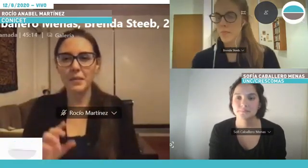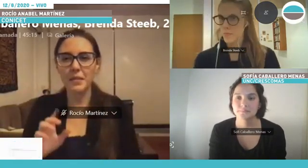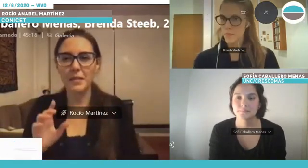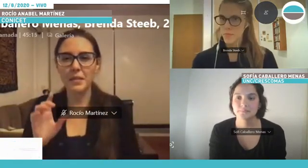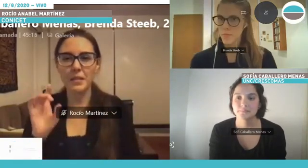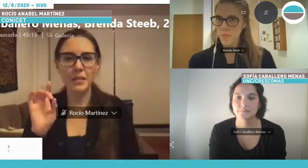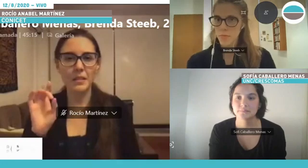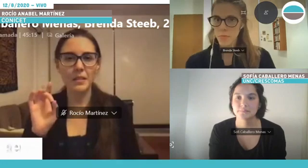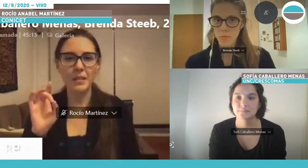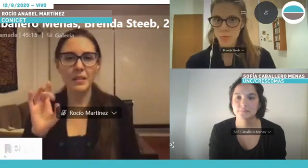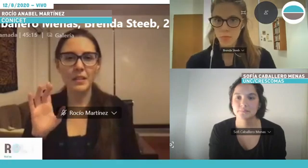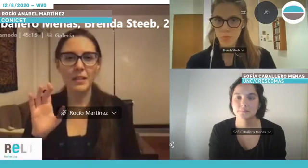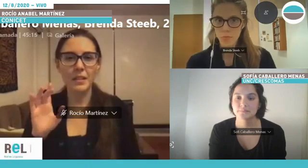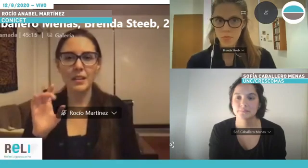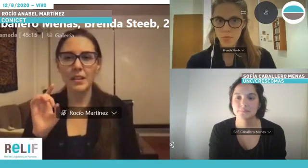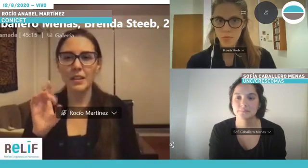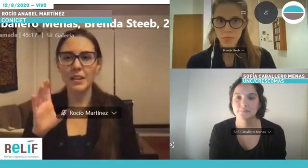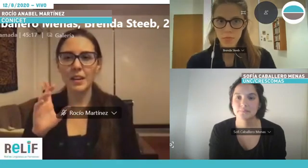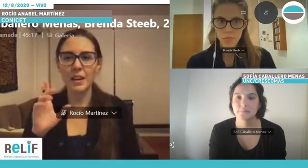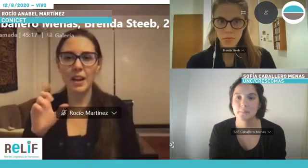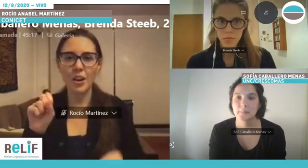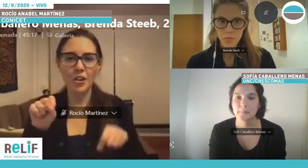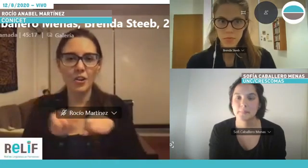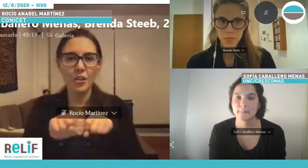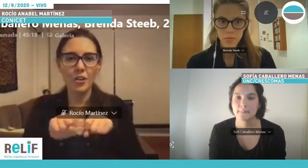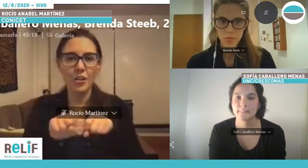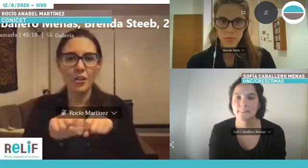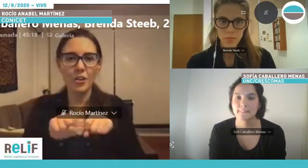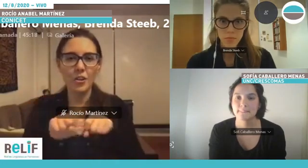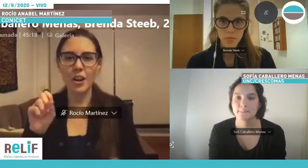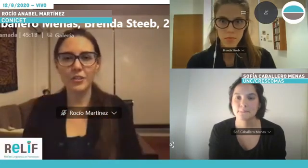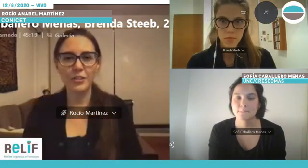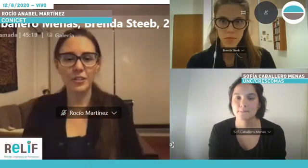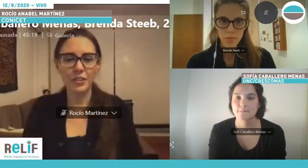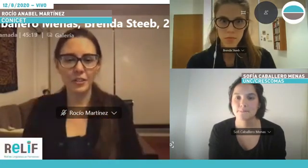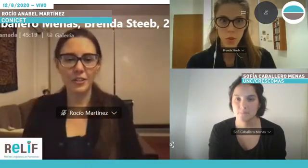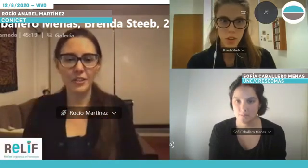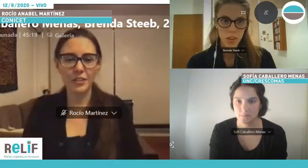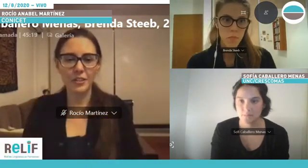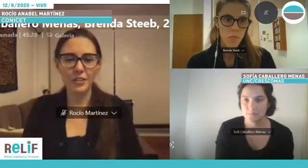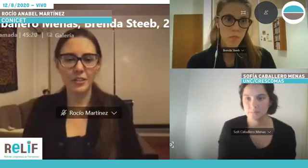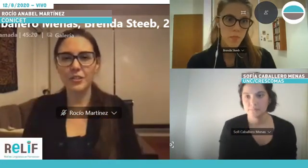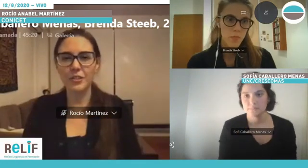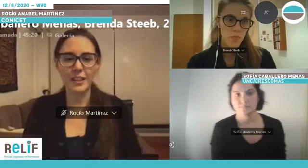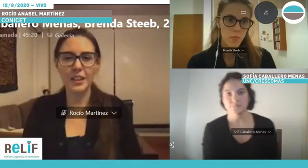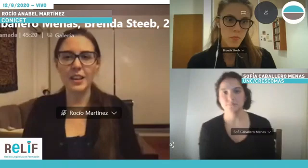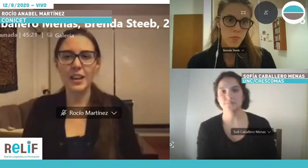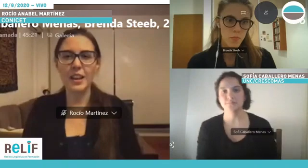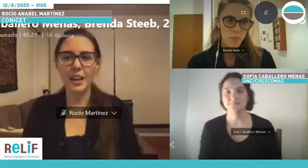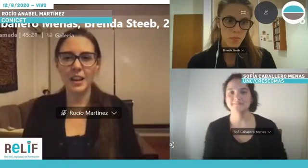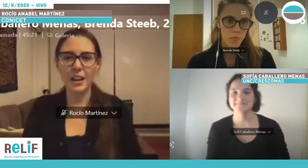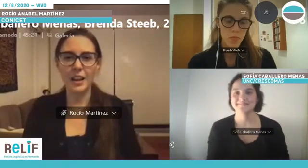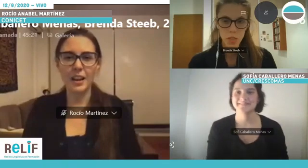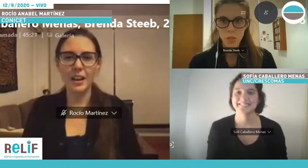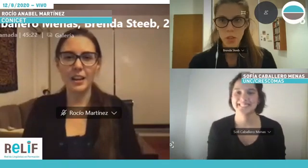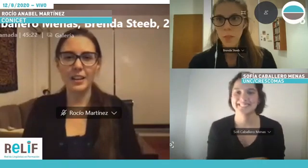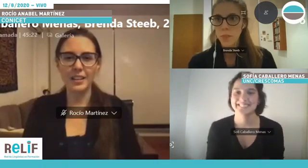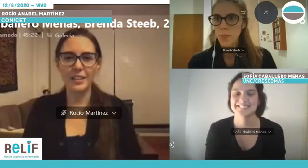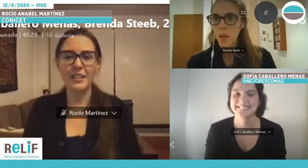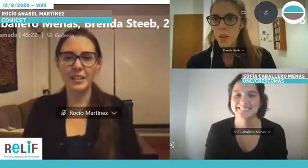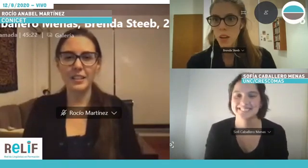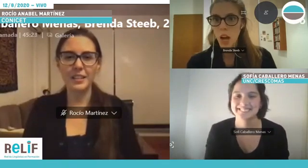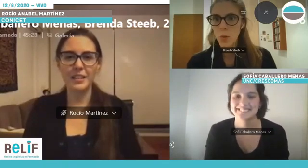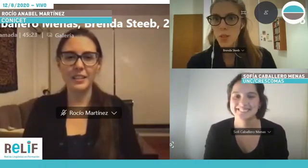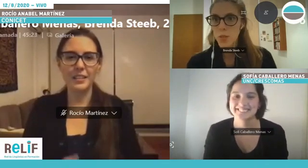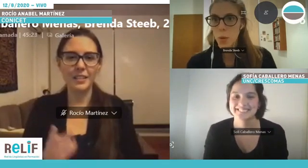Se fue un poco la conexión. Ahora podemos retomar. Que ya Ok. volvió la conexión, perdón.